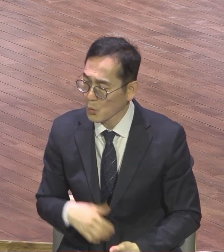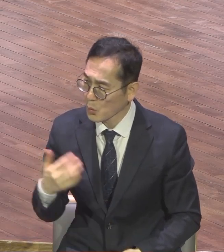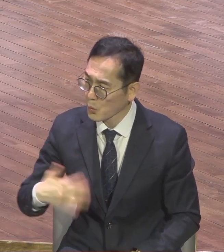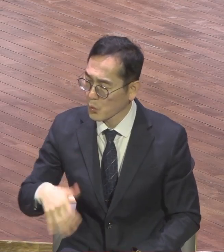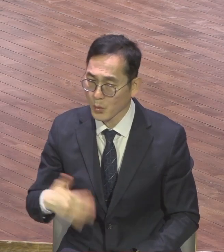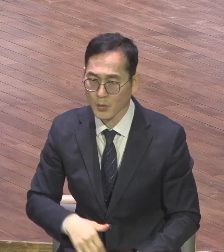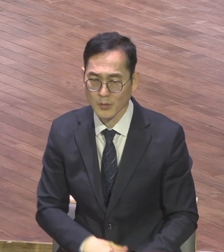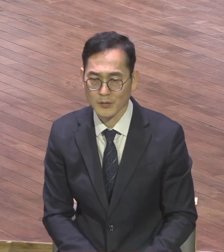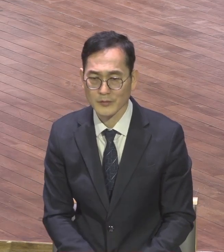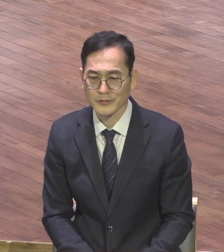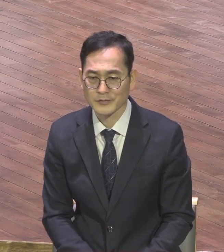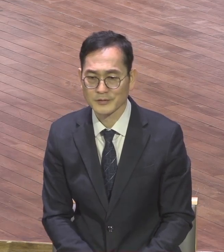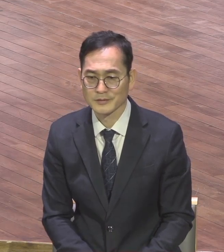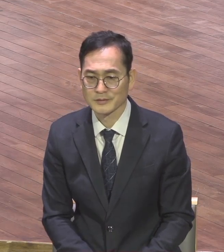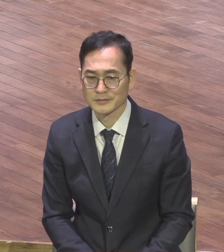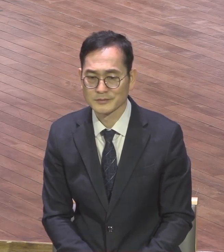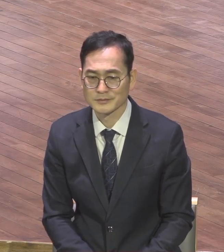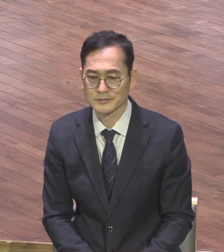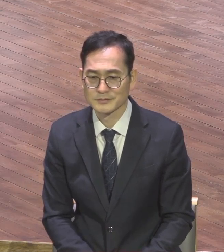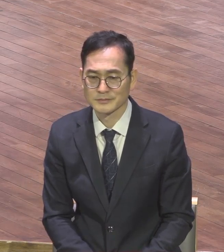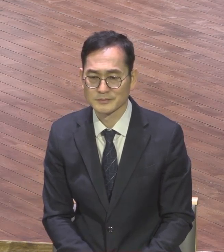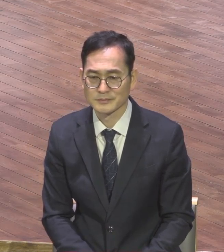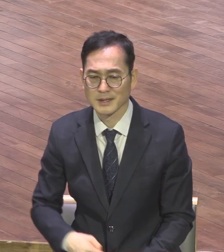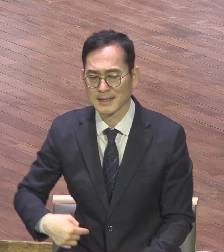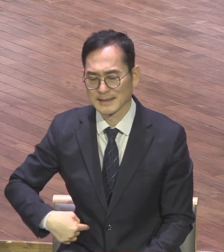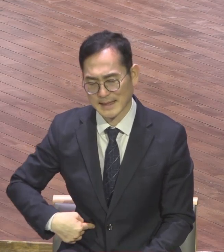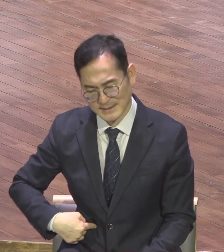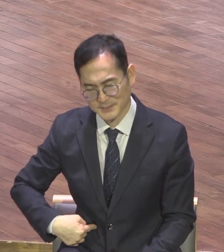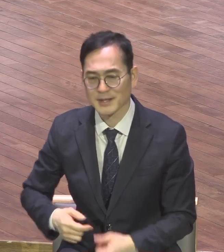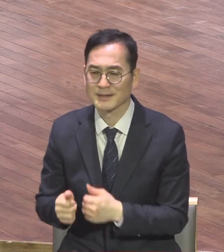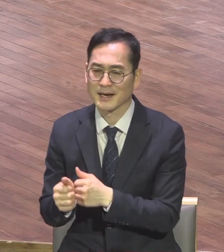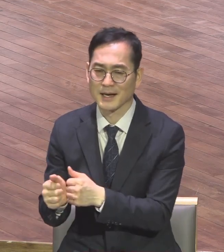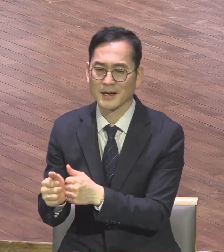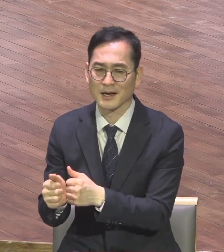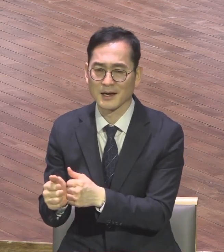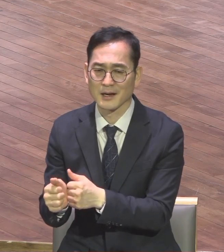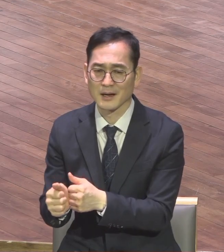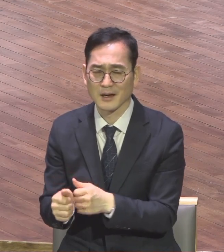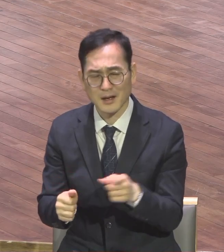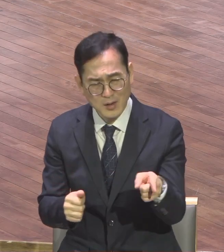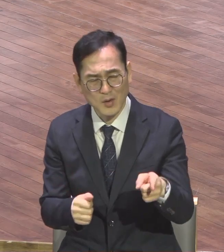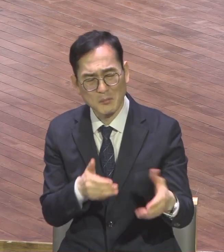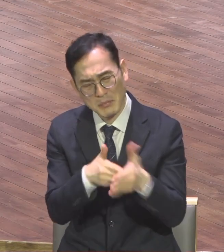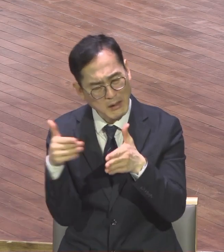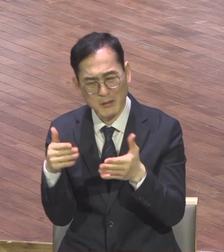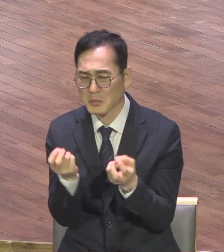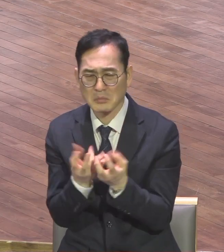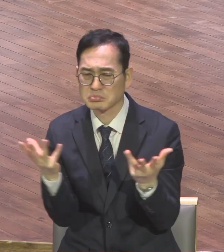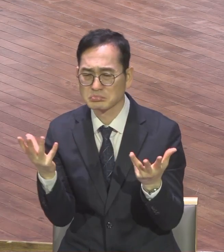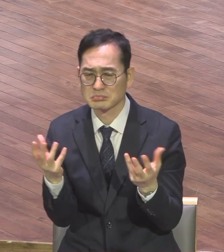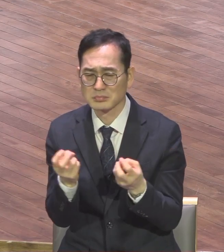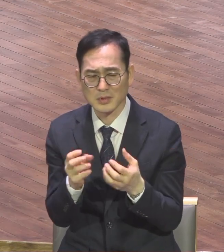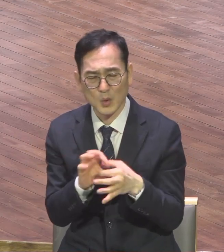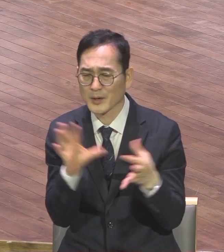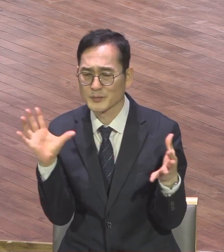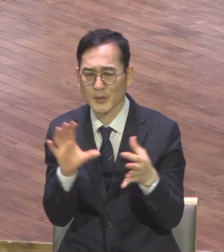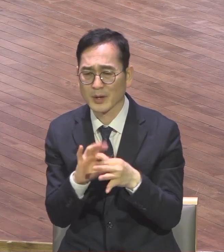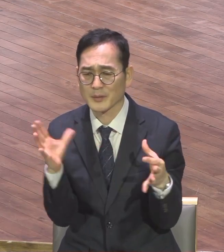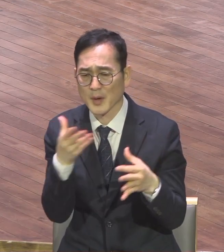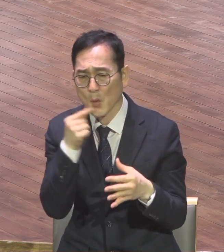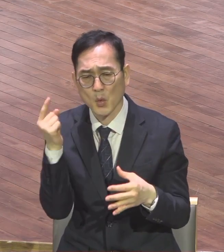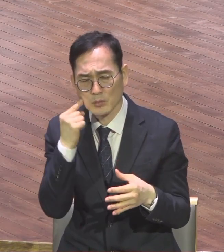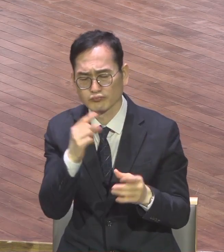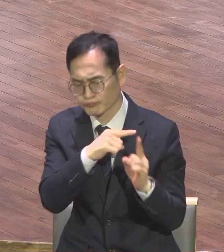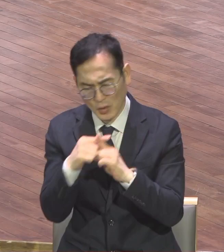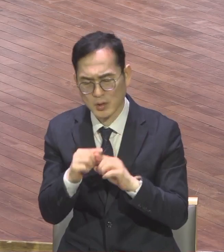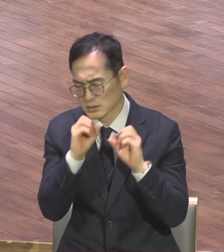구원받은 신앙 양심이에요, 양심. 양심이라고. 뭐 어떤 결과가 어떻게 될 진행, 거부하든 영접하든 상관없어